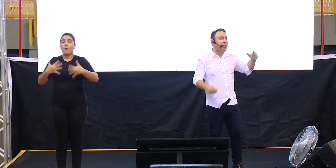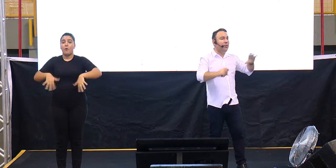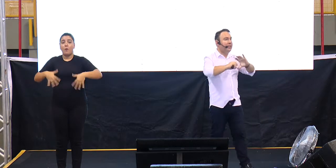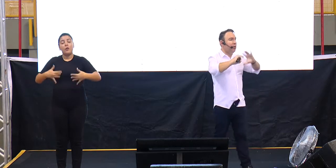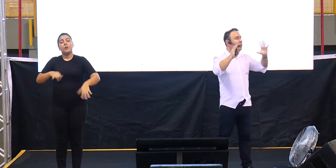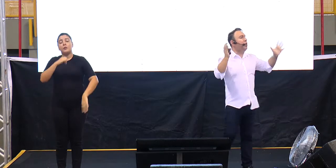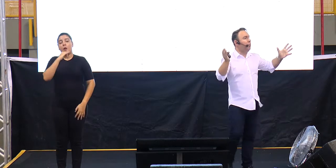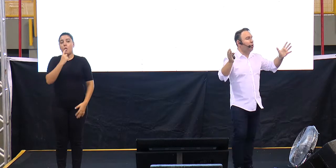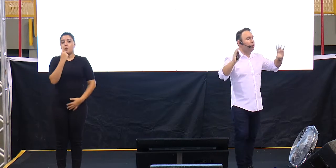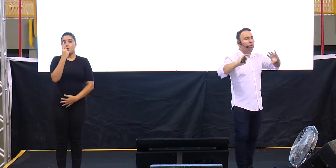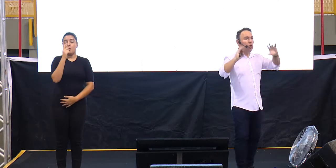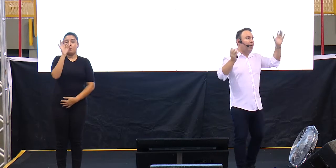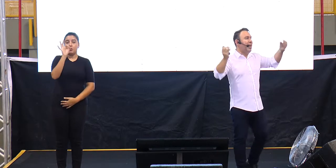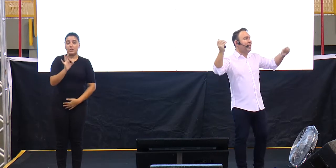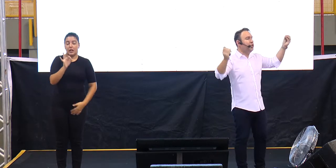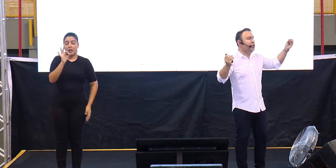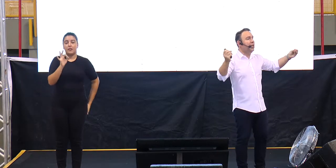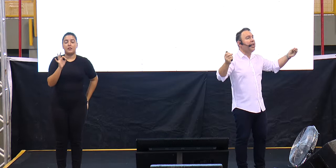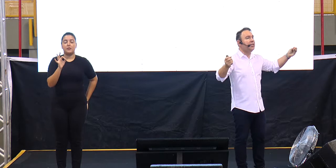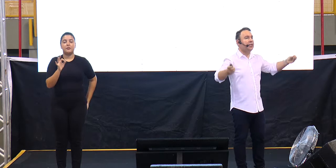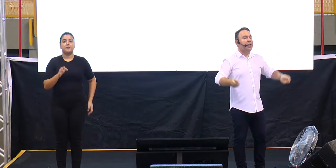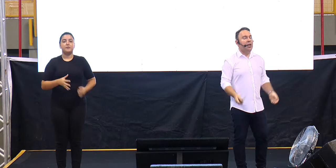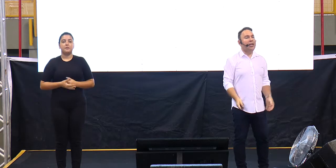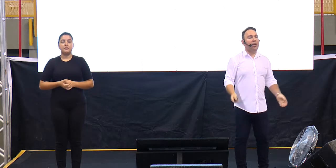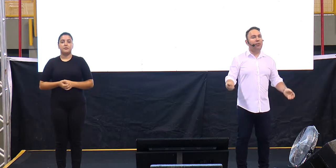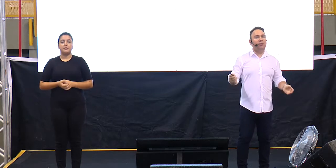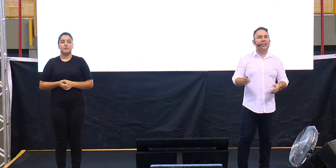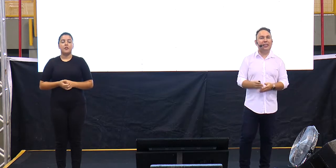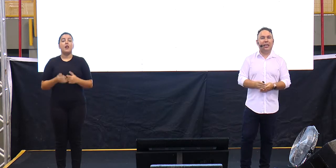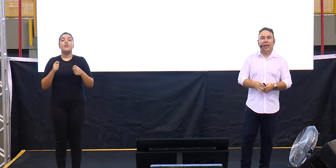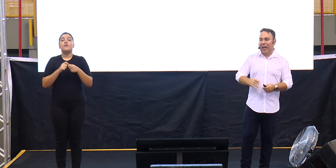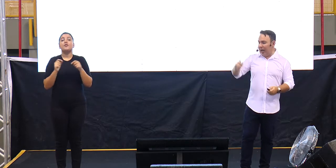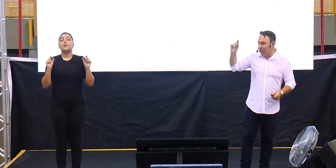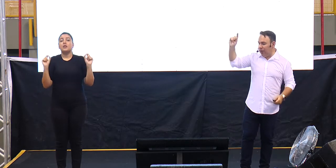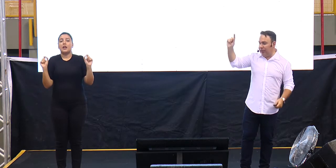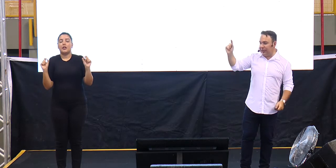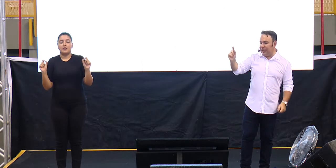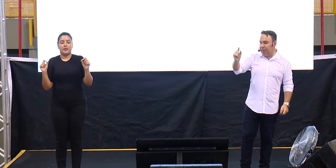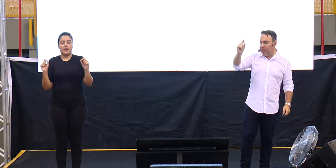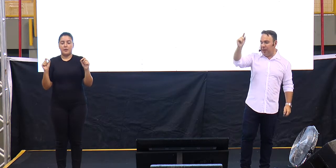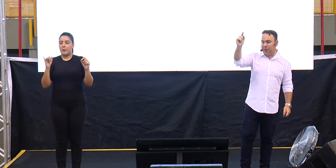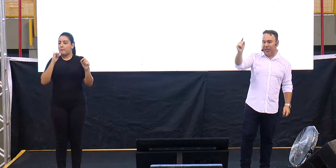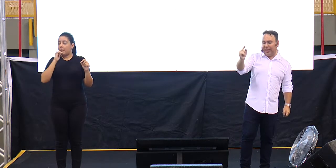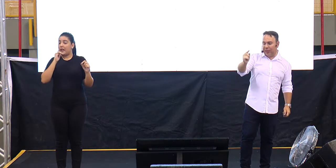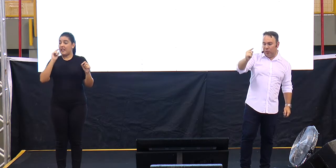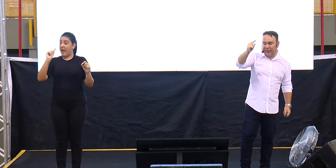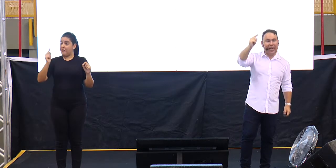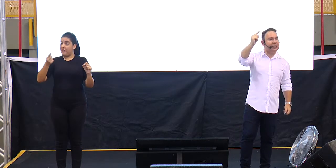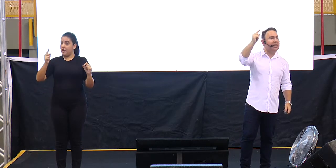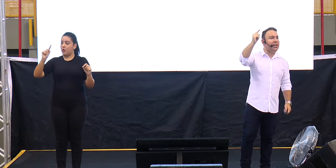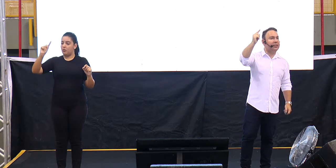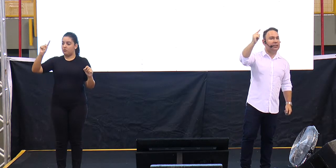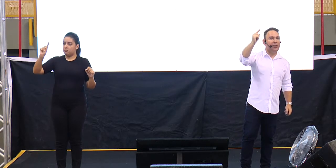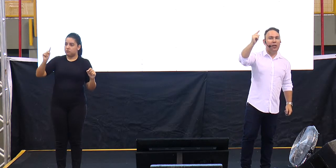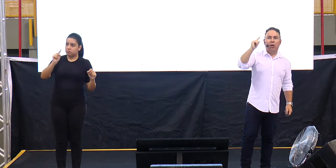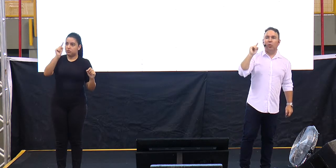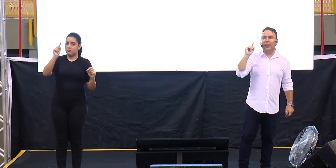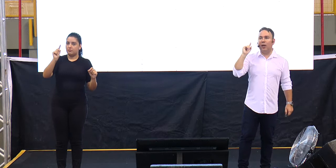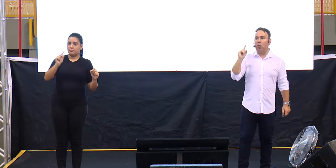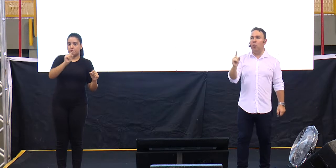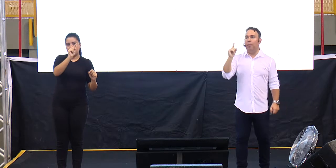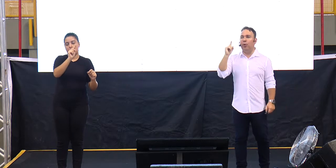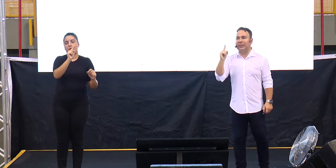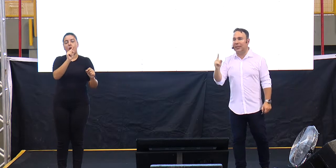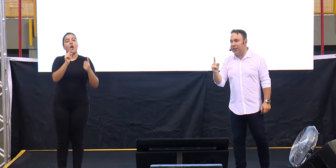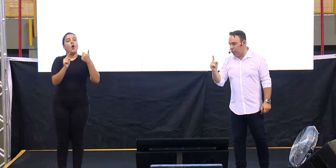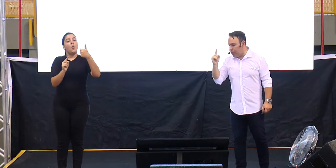1%, em vez de eu executar um produto ou uma regra de 3, o que é que eu vou fazer? A vírgula simplesmente vai andar 2 casinhas. Quanto